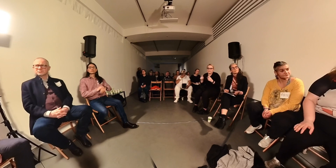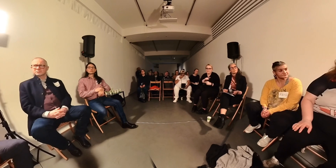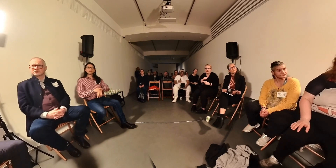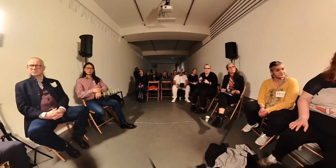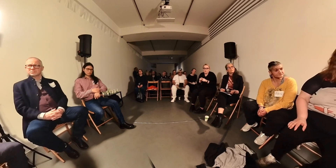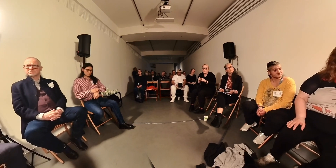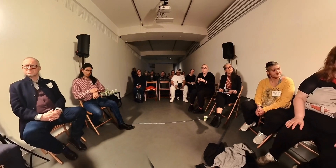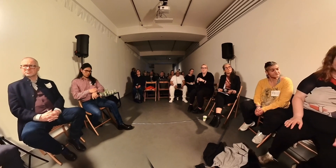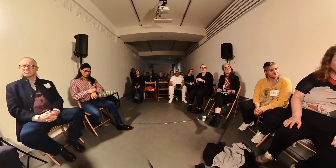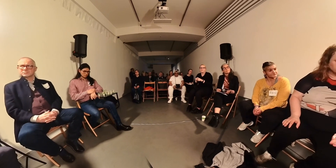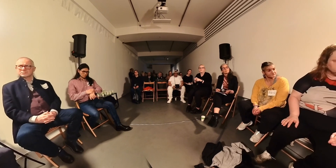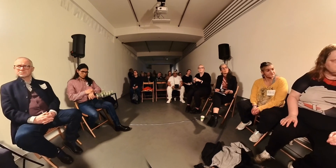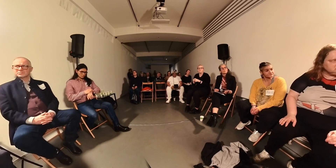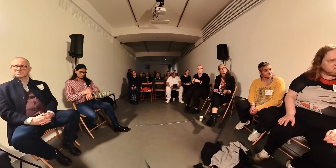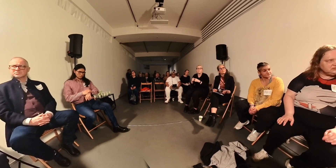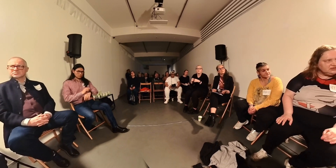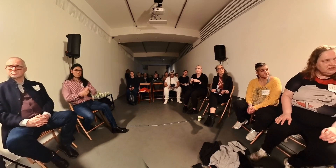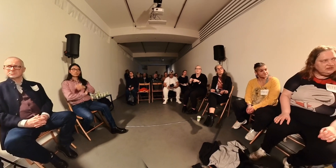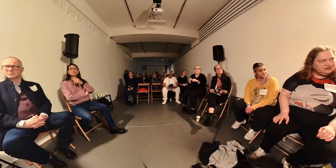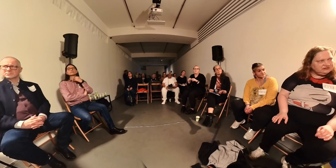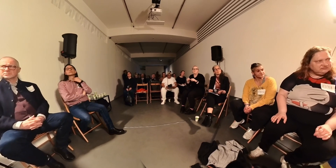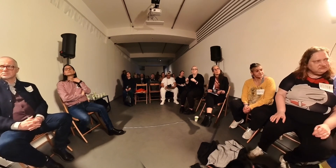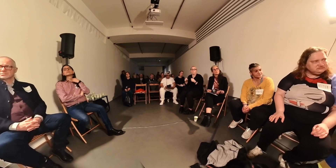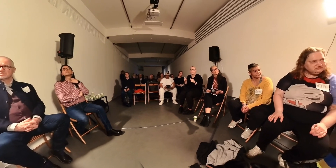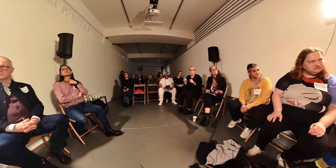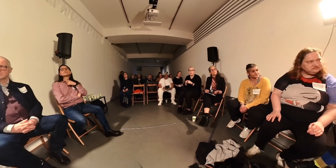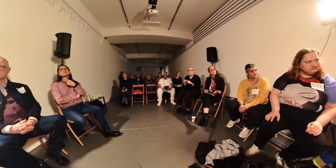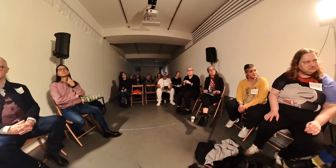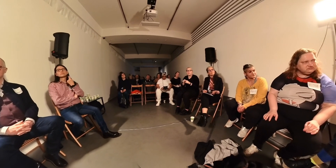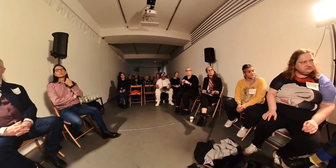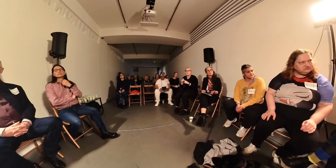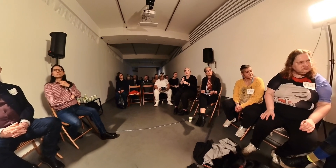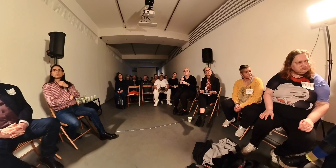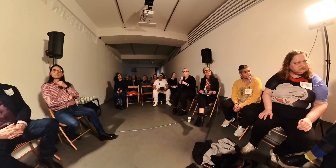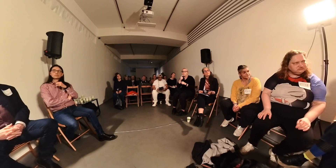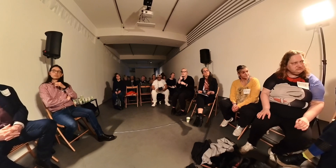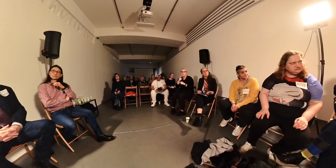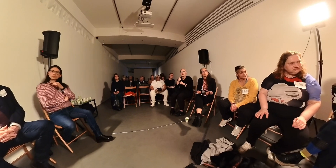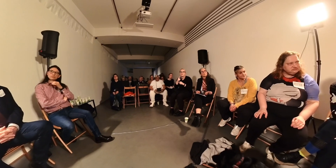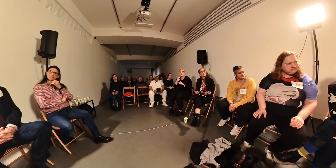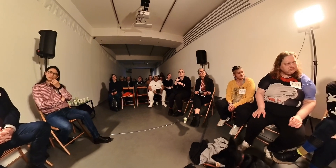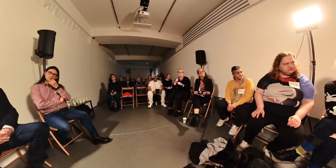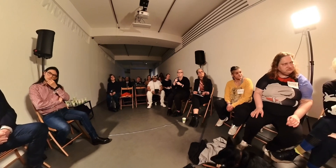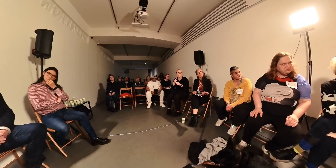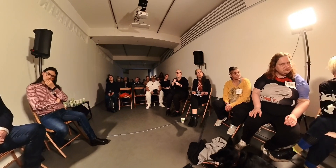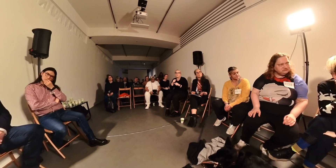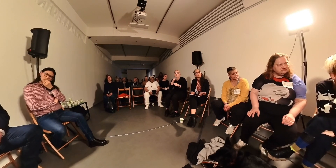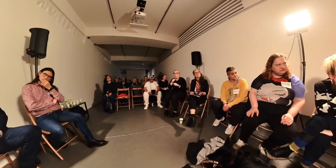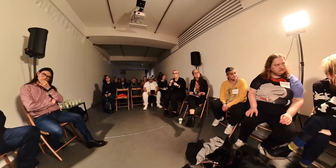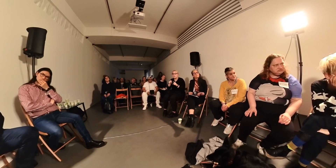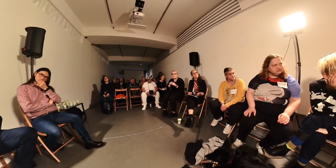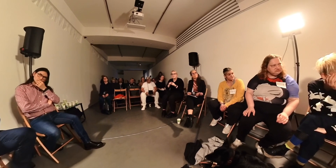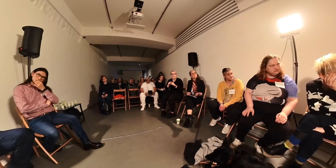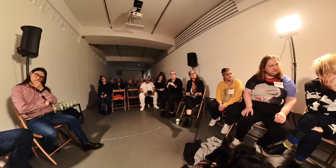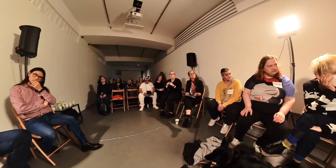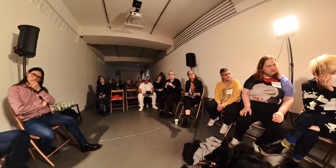začínají získávat hlas. No ale zároveň samozřejmě taky ještě chci podtrhnout svoji další pozici, a která je samozřejmě nějakým způsobem